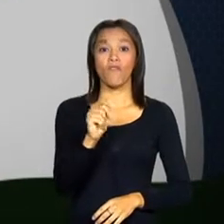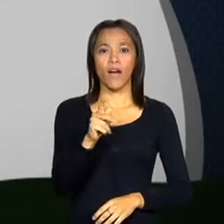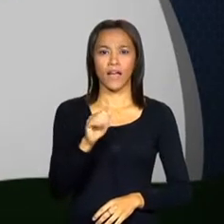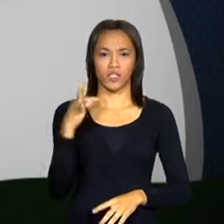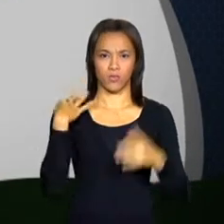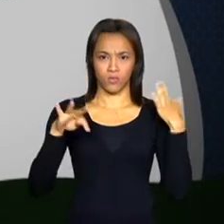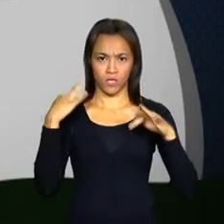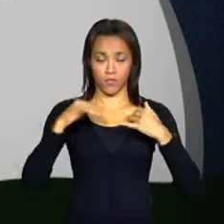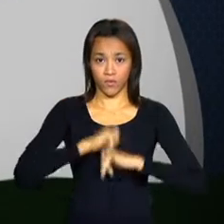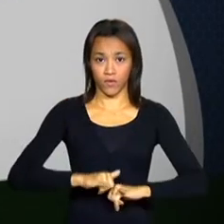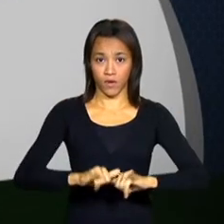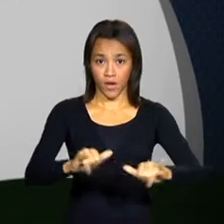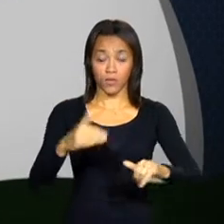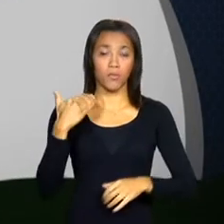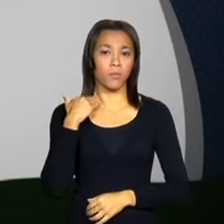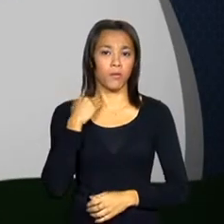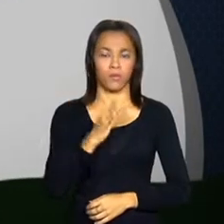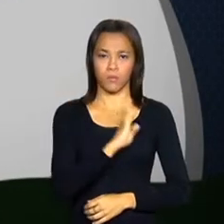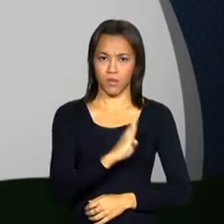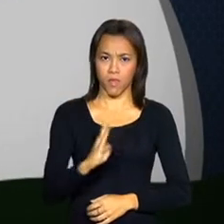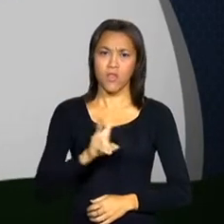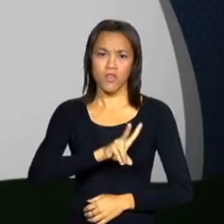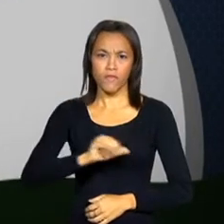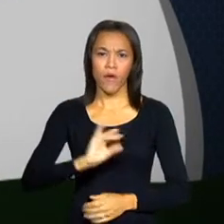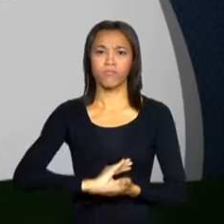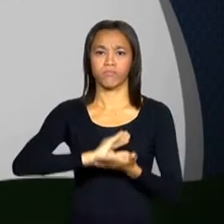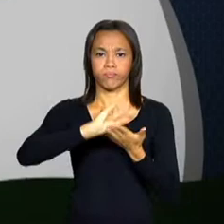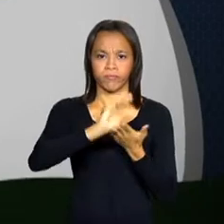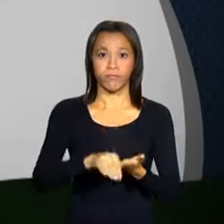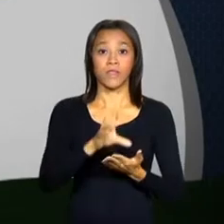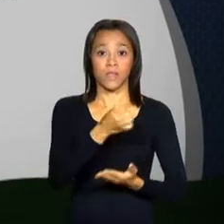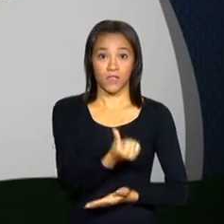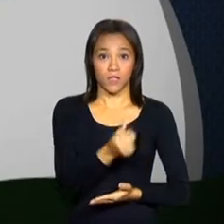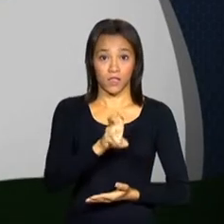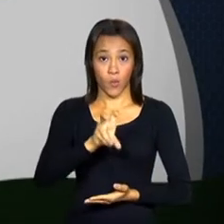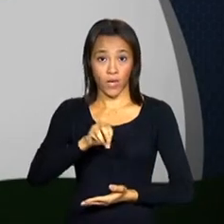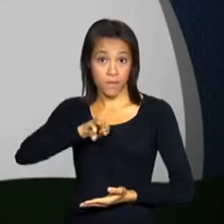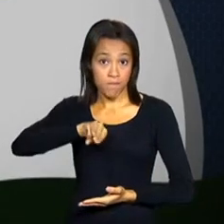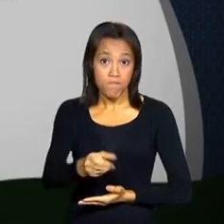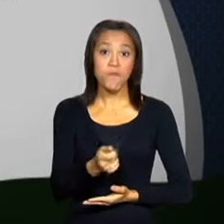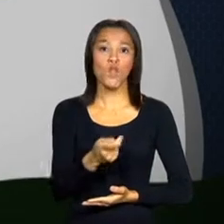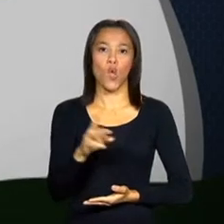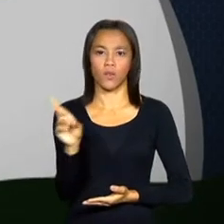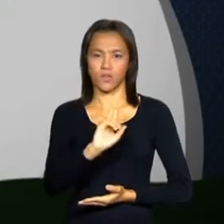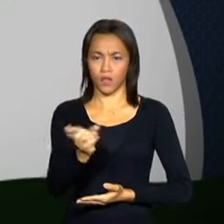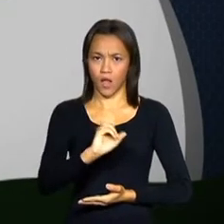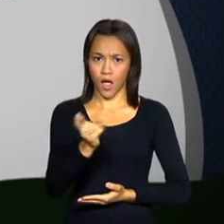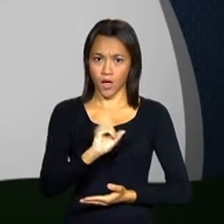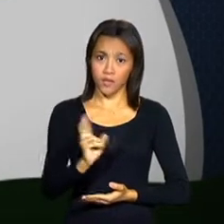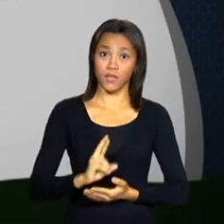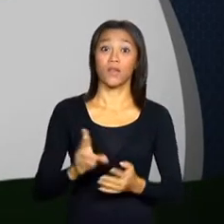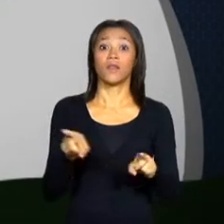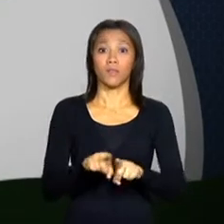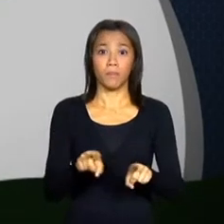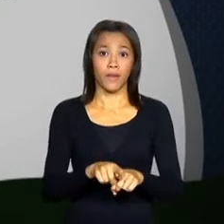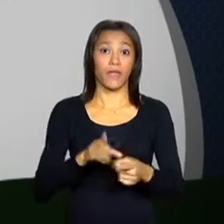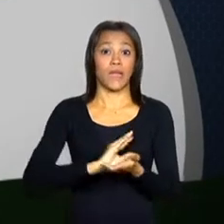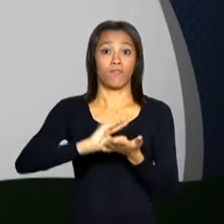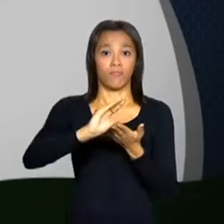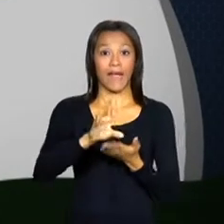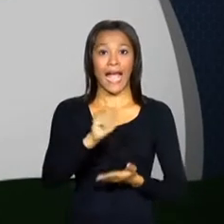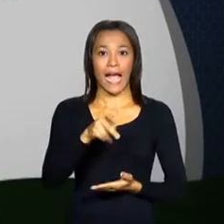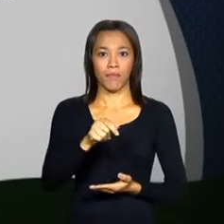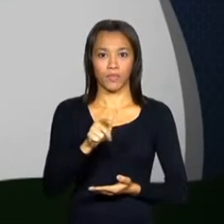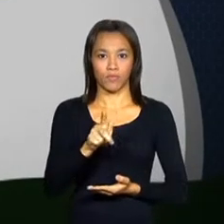Turismo, lançado pelo Banco do Brasil, que vai disponibilizar 650 milhões de reais entre investimentos e capital